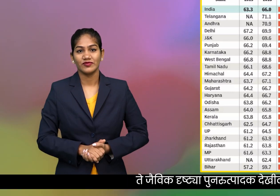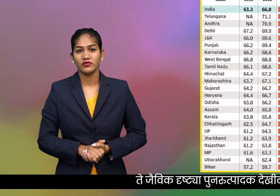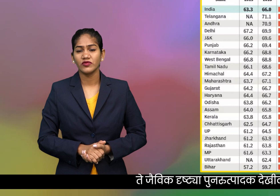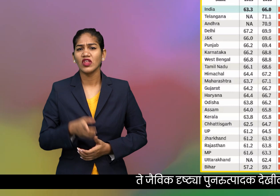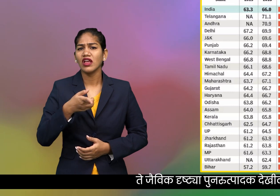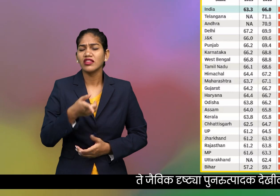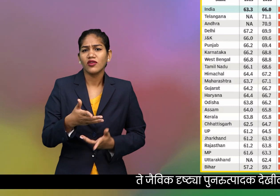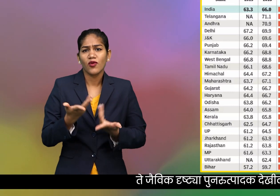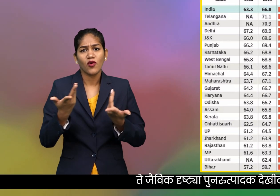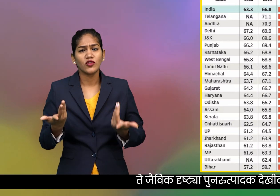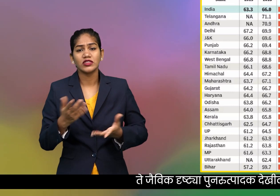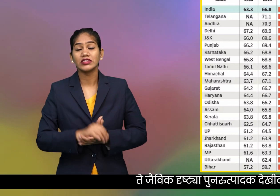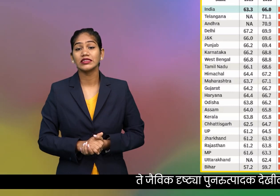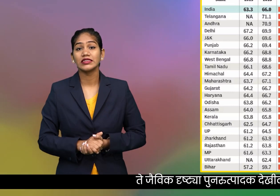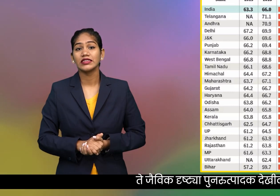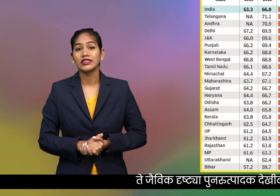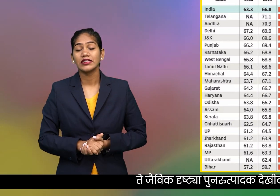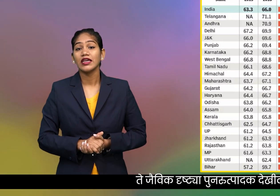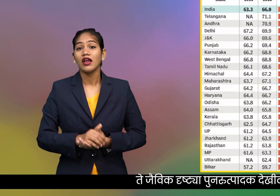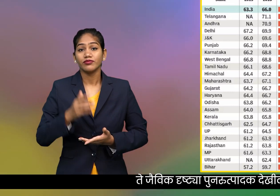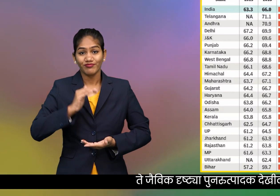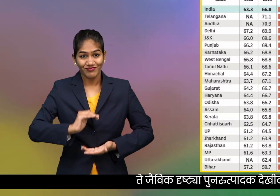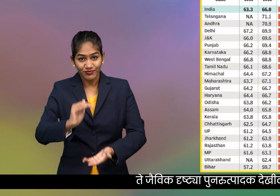ते जैविकदृष्ट्या पुनरुत्पादक देखील आहेत.